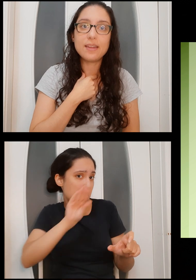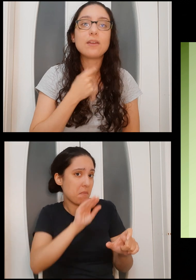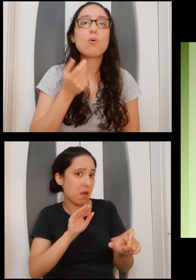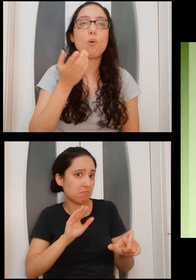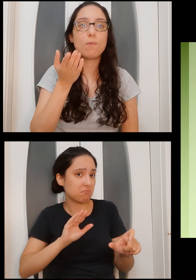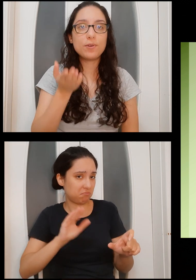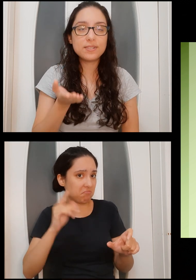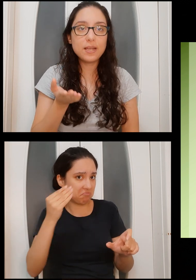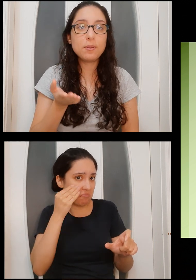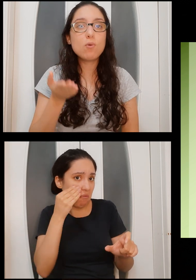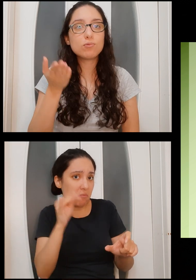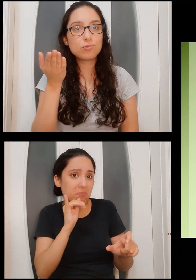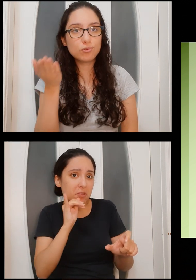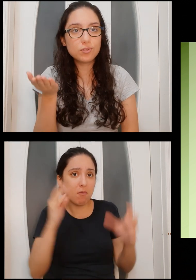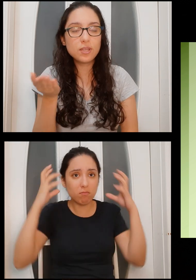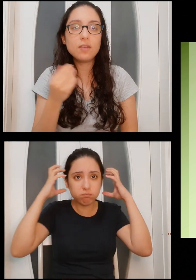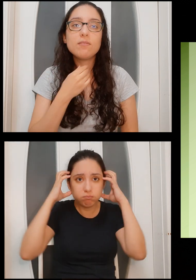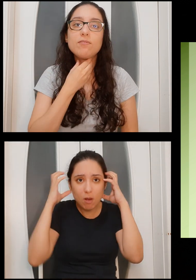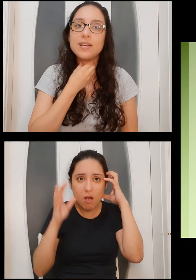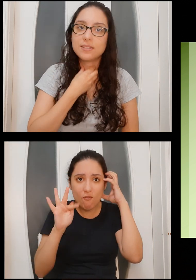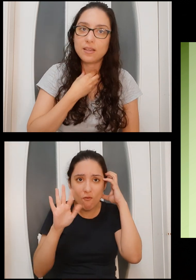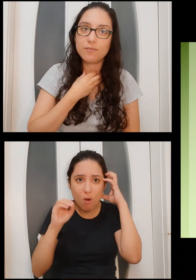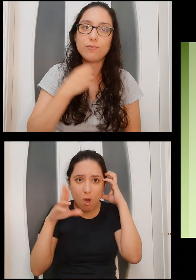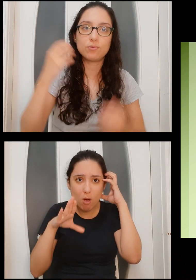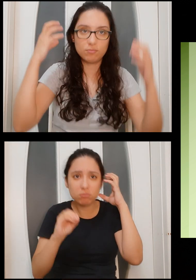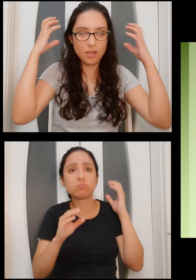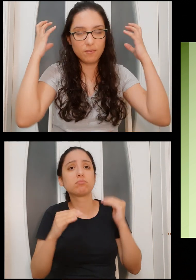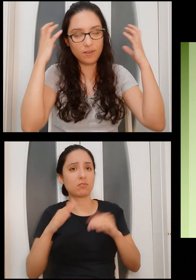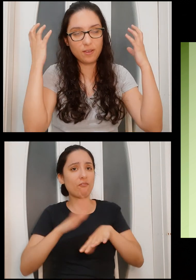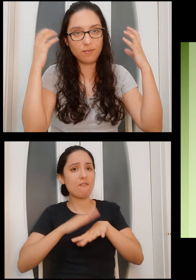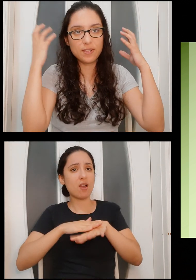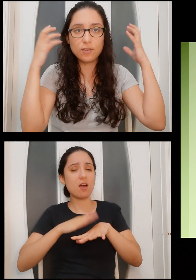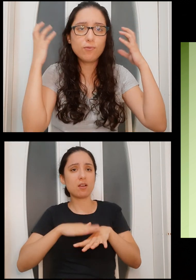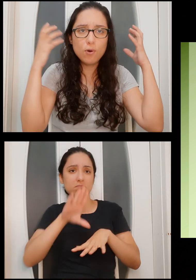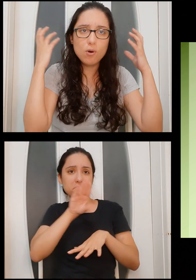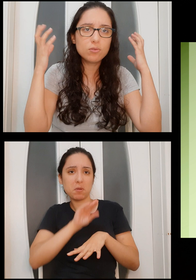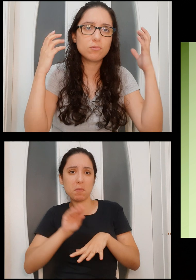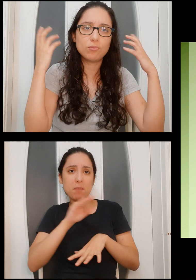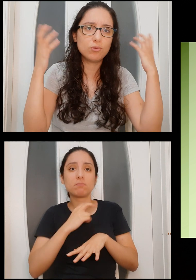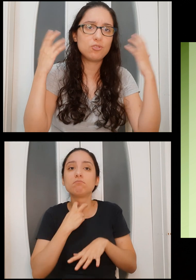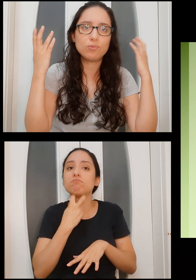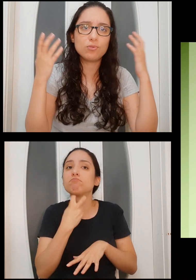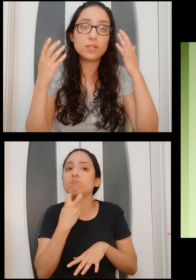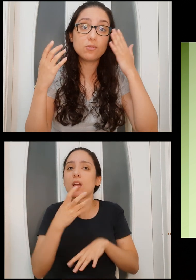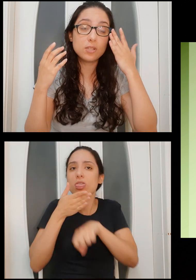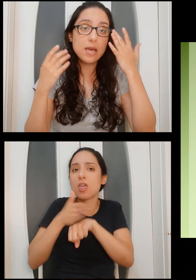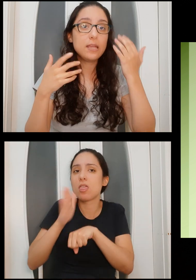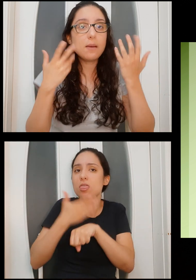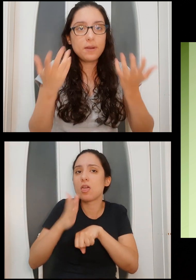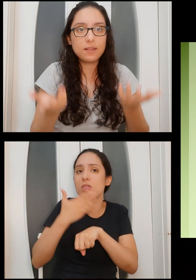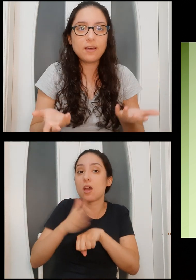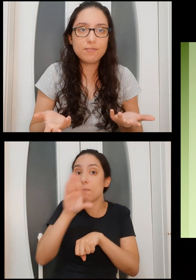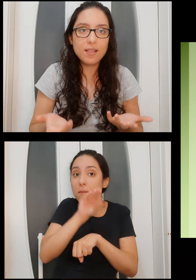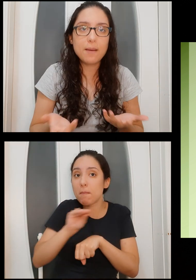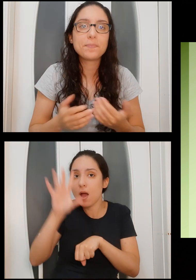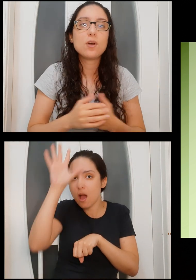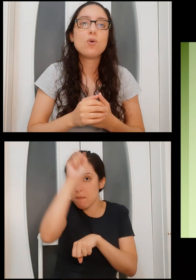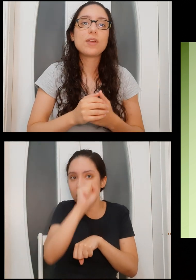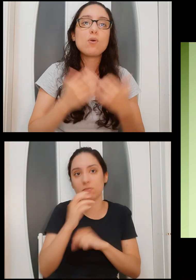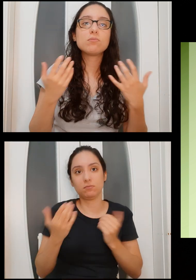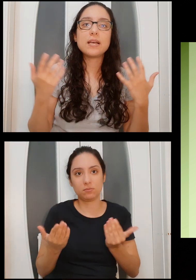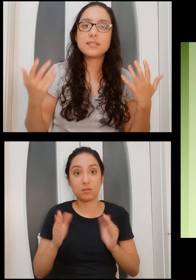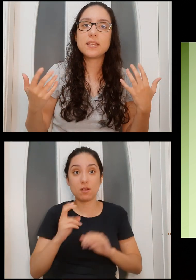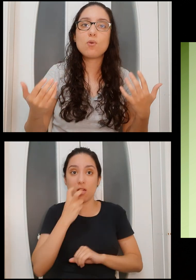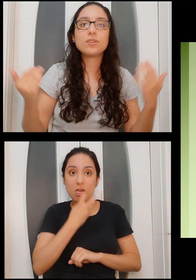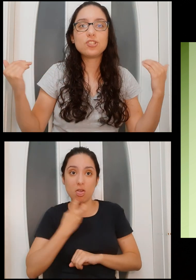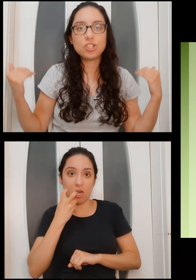eles quiserem, como, por exemplo, alguns surdos que fazem fazem fono durante muitos anos e aprendem a falar. O